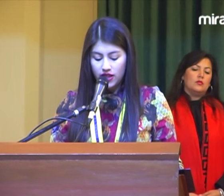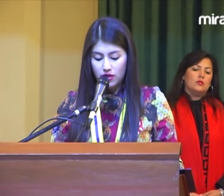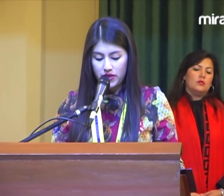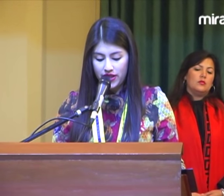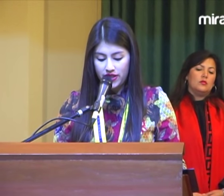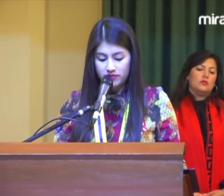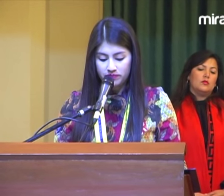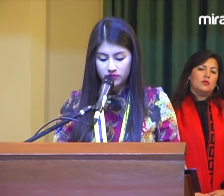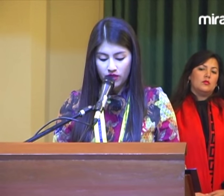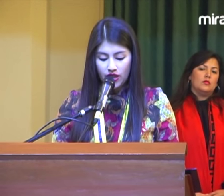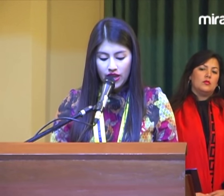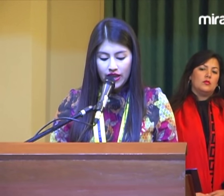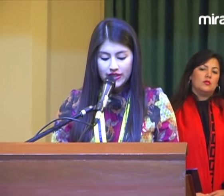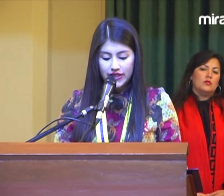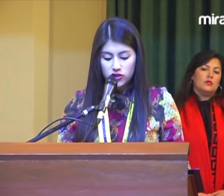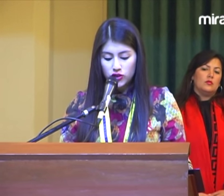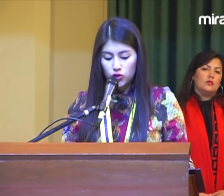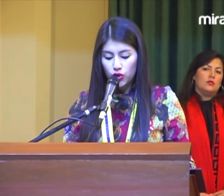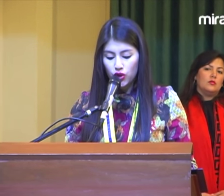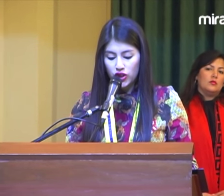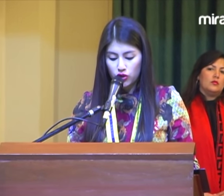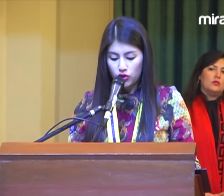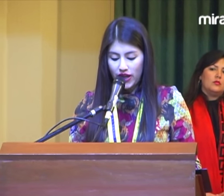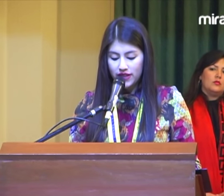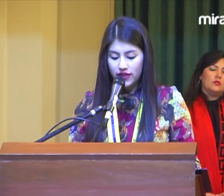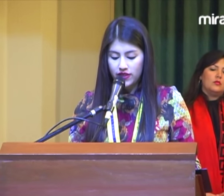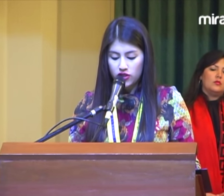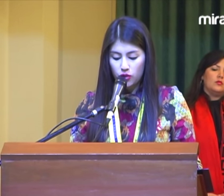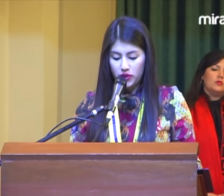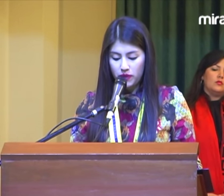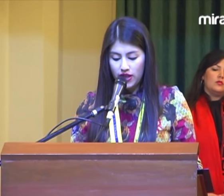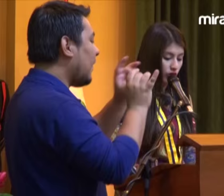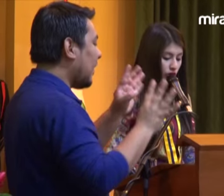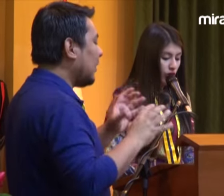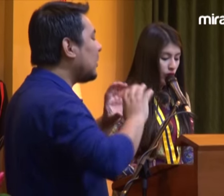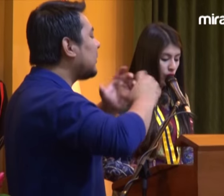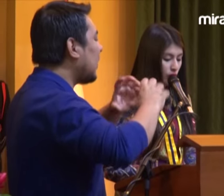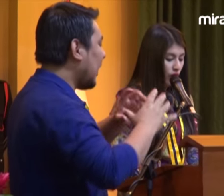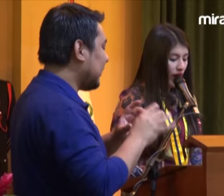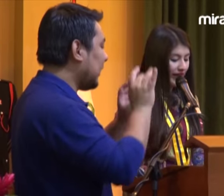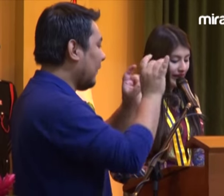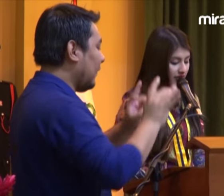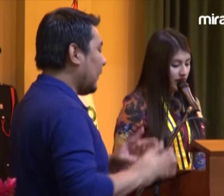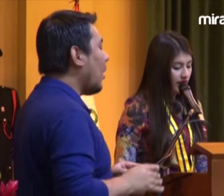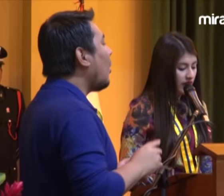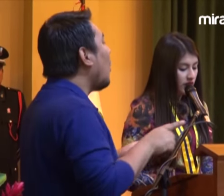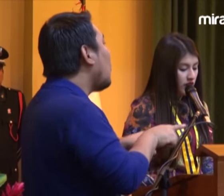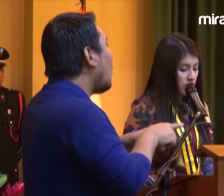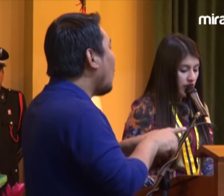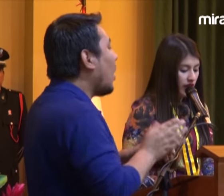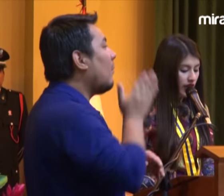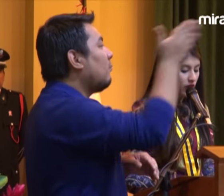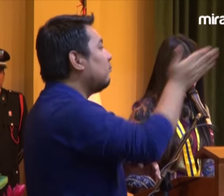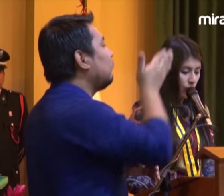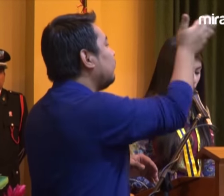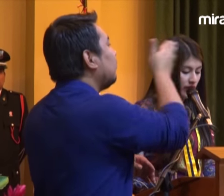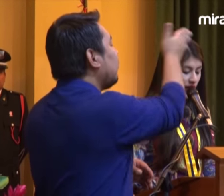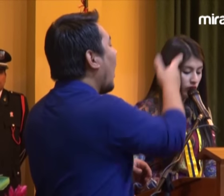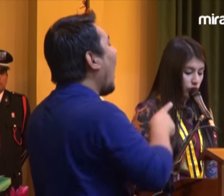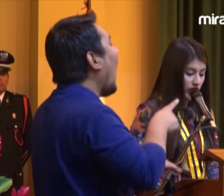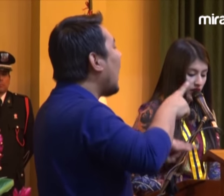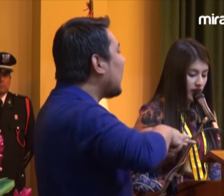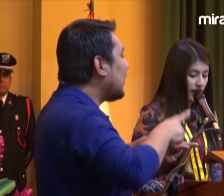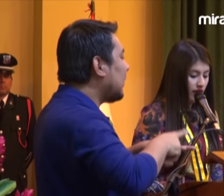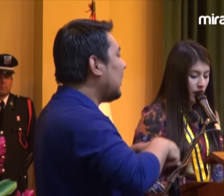solidaridad cambiaria. Realizó estudios de doctoral en Derecho Privado como Argentina, Chile,